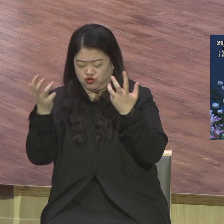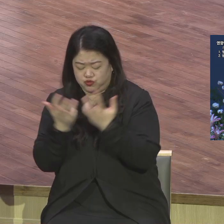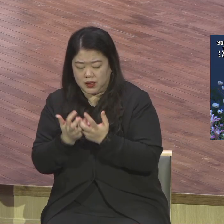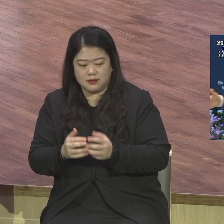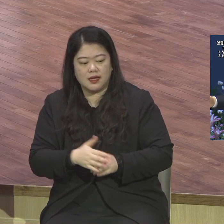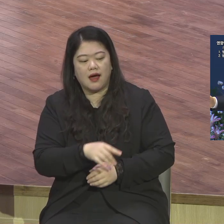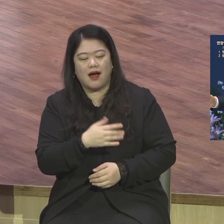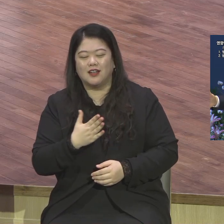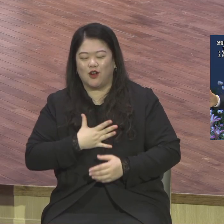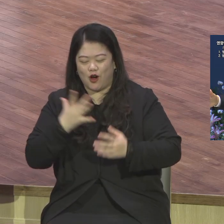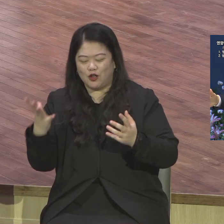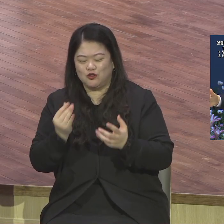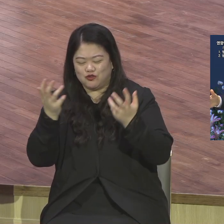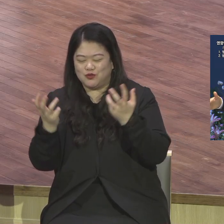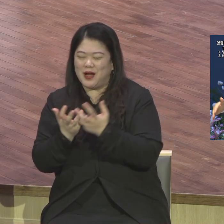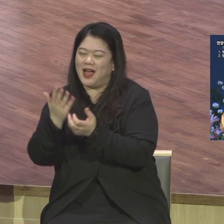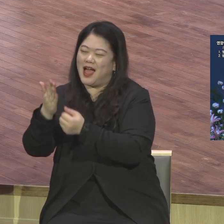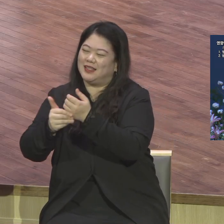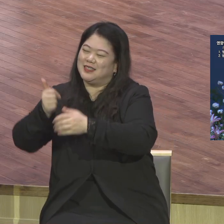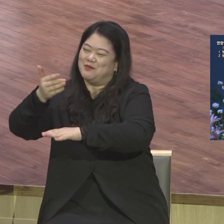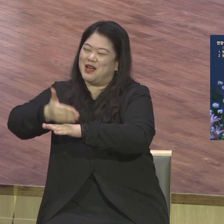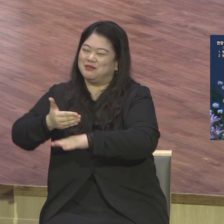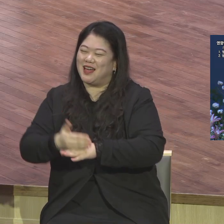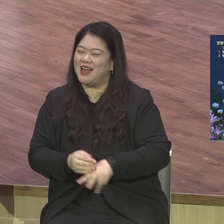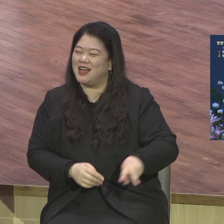저거 아니야. 저거 딱딱.